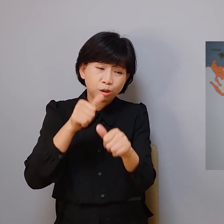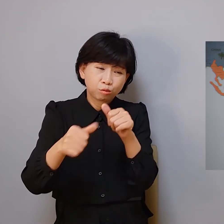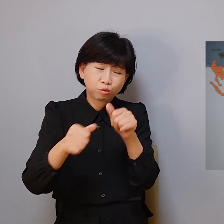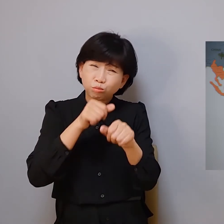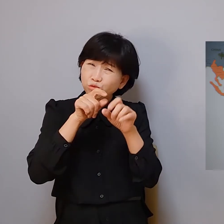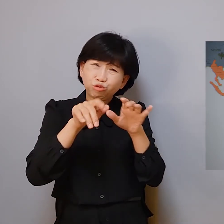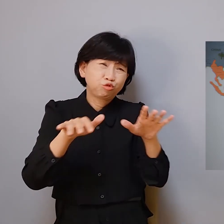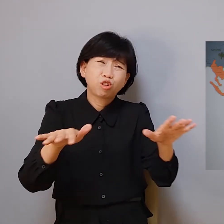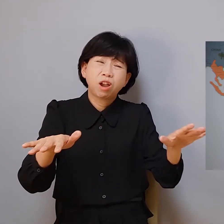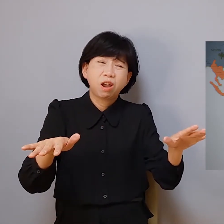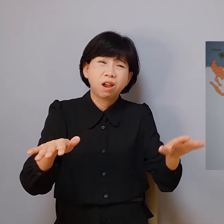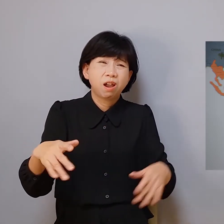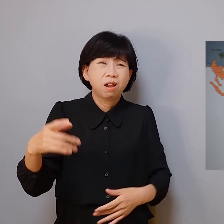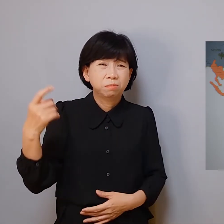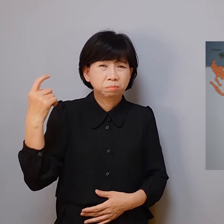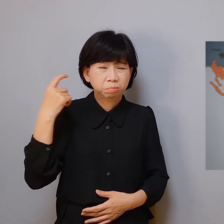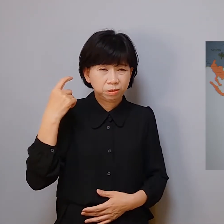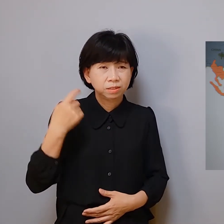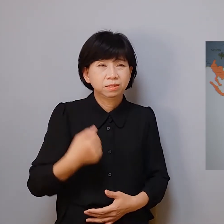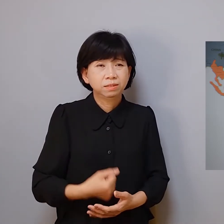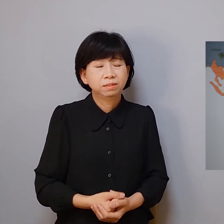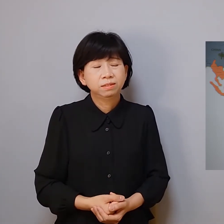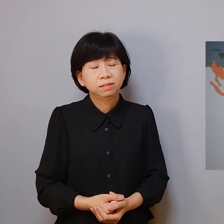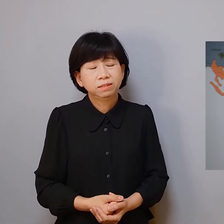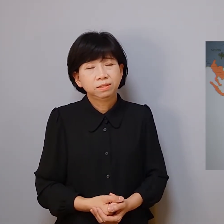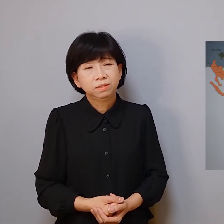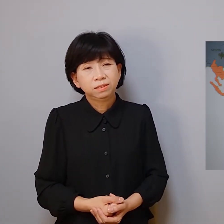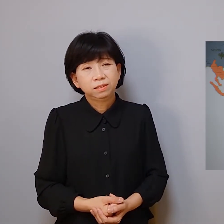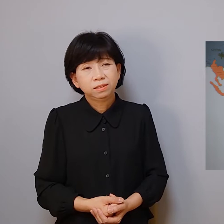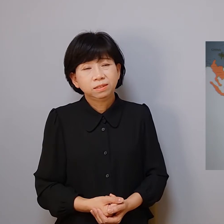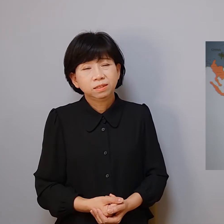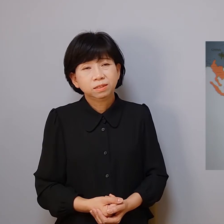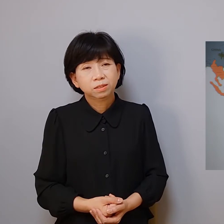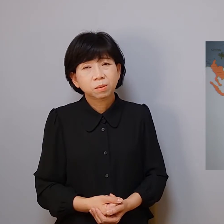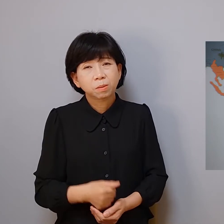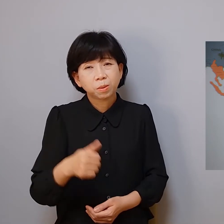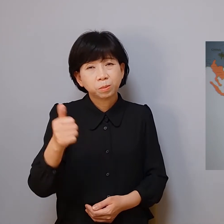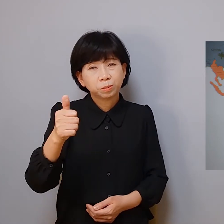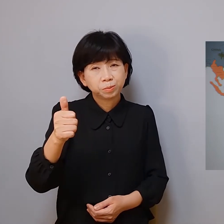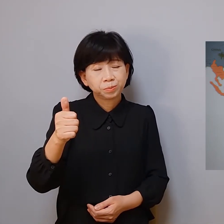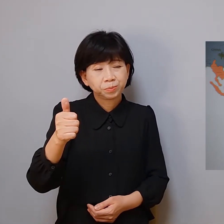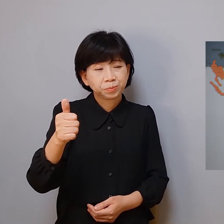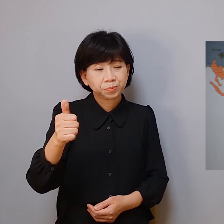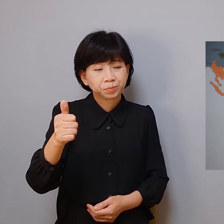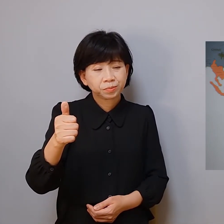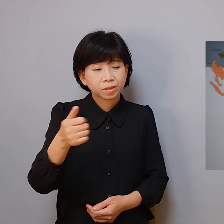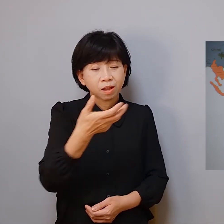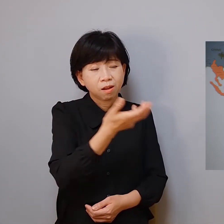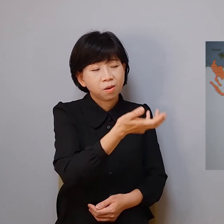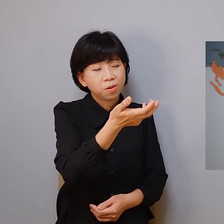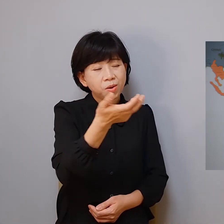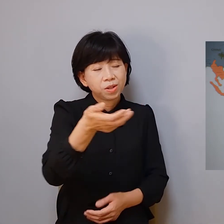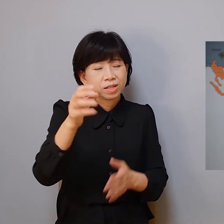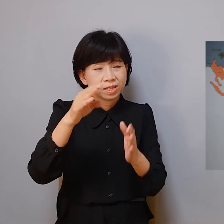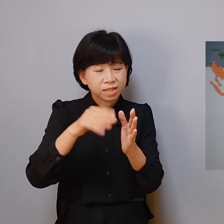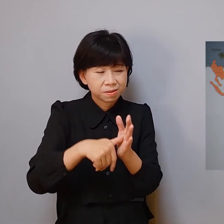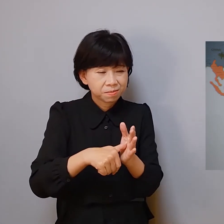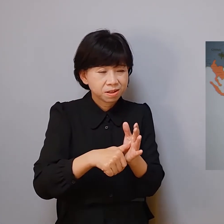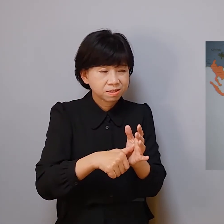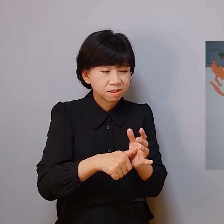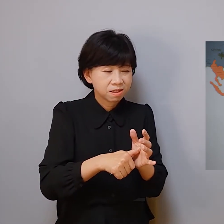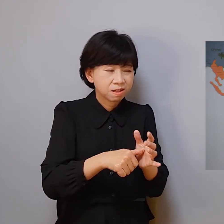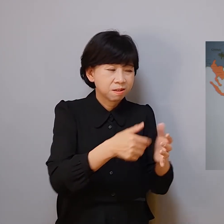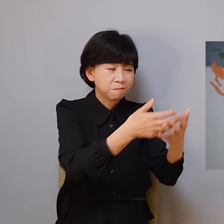소문이 빠르게 더 확산되기 때문에 가는 곳마다 많은 사람들이